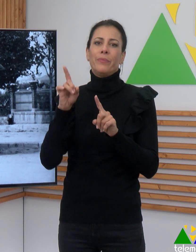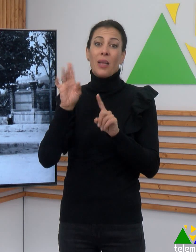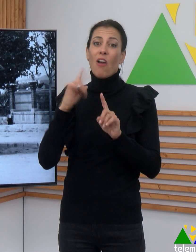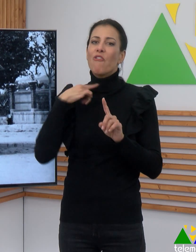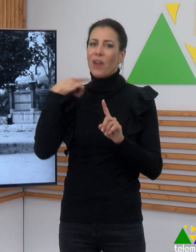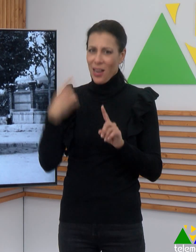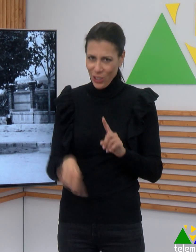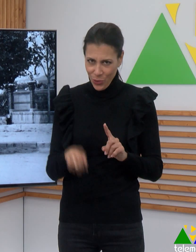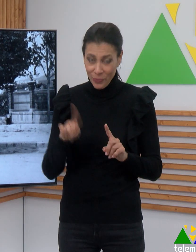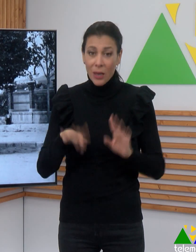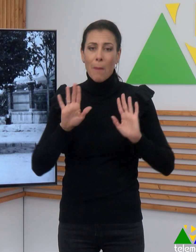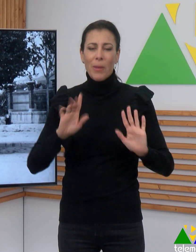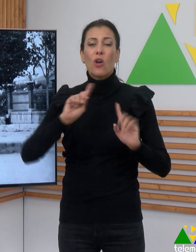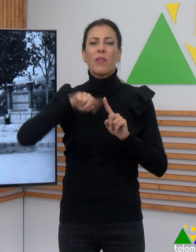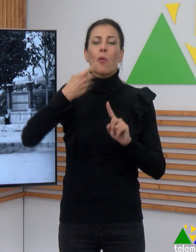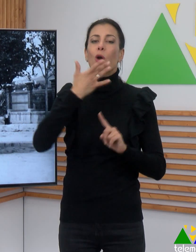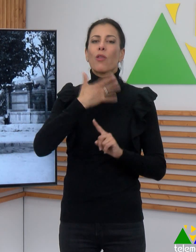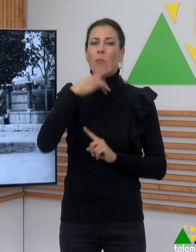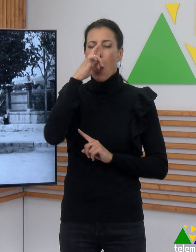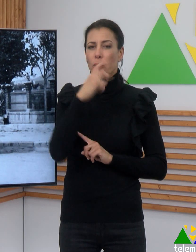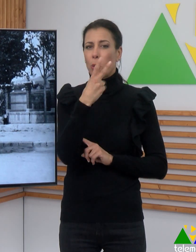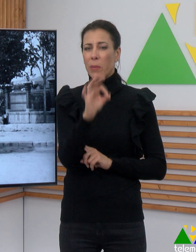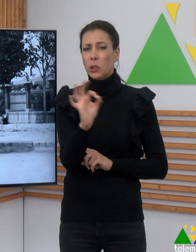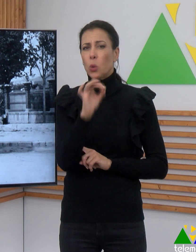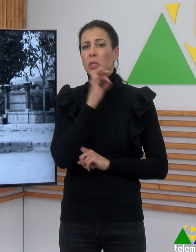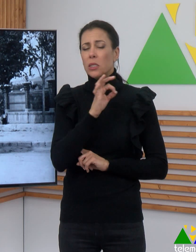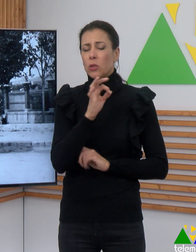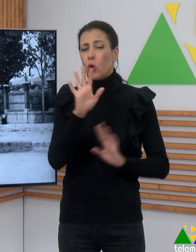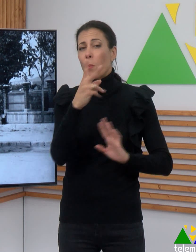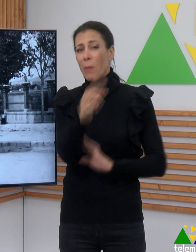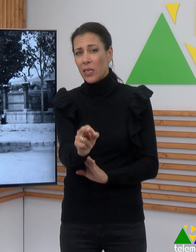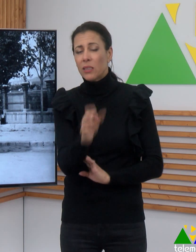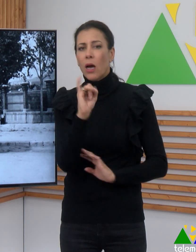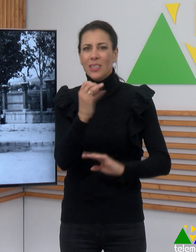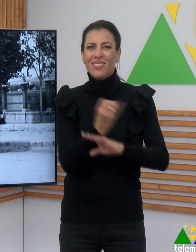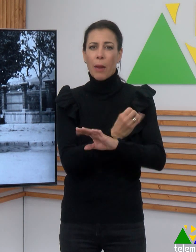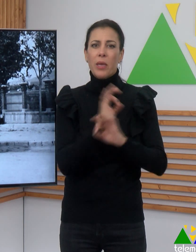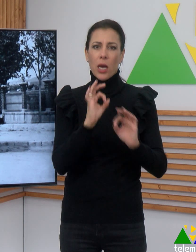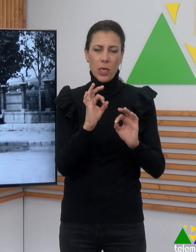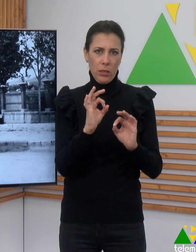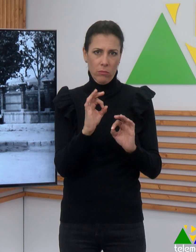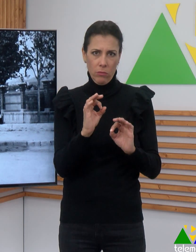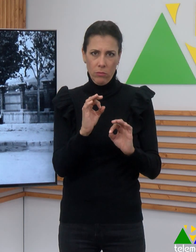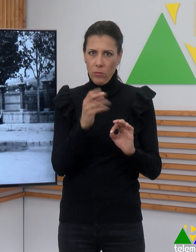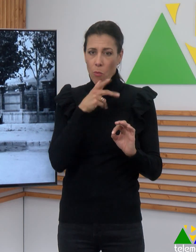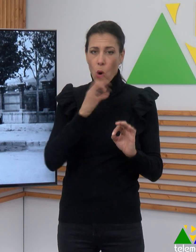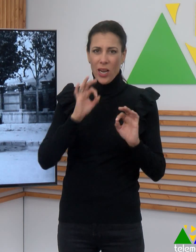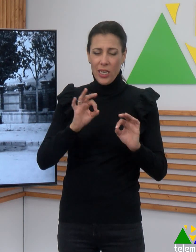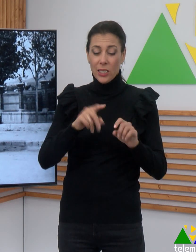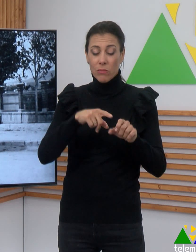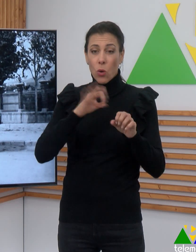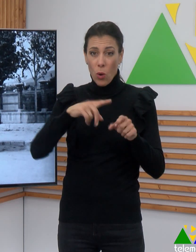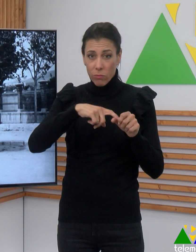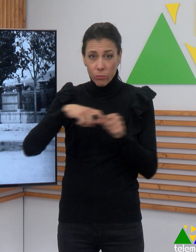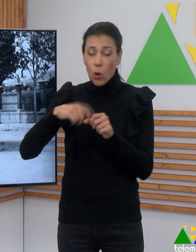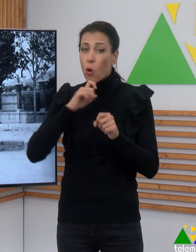sí conocemos en los años 20 y tal, del siglo XX, es que sí que había un tranvía, pero de mula, tirado con un tiro de mula. Pero el